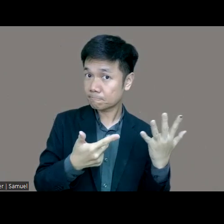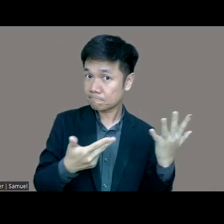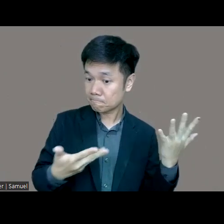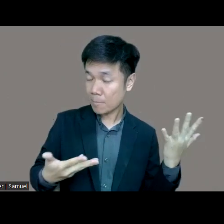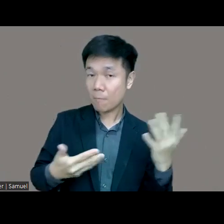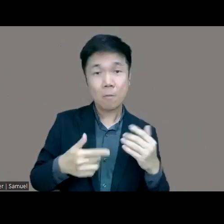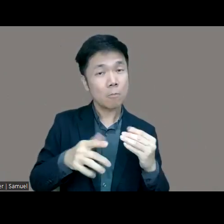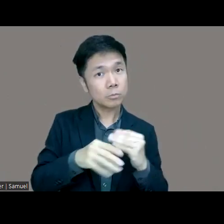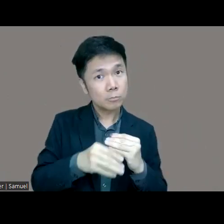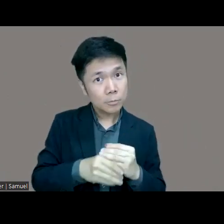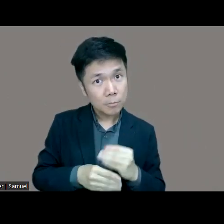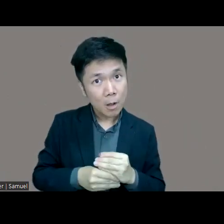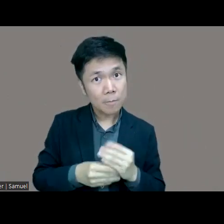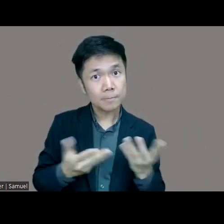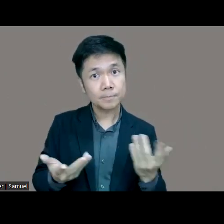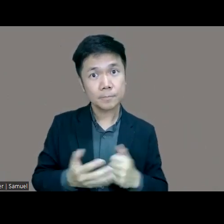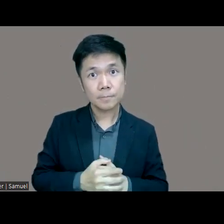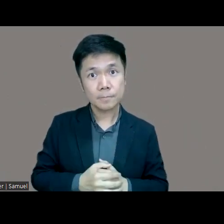spécifiquement des détails,